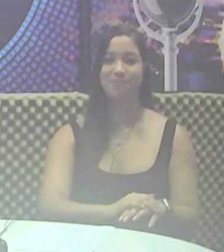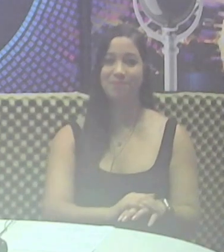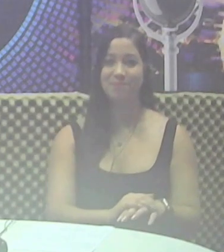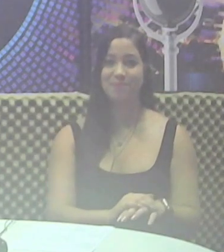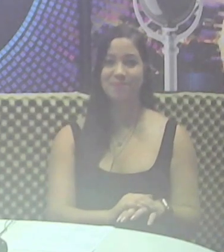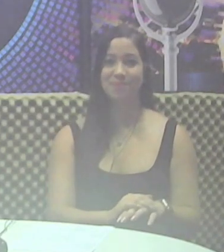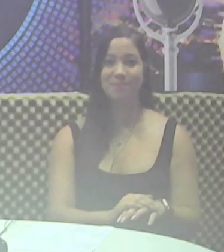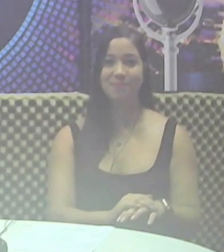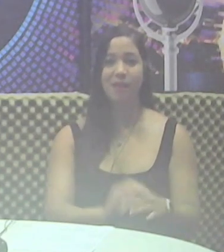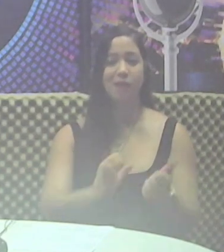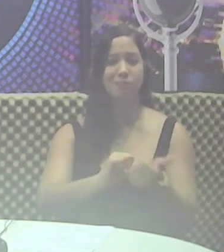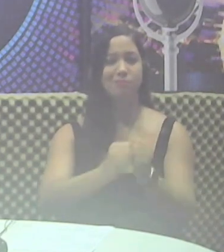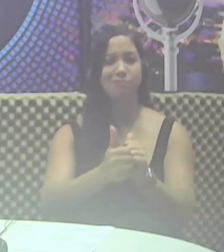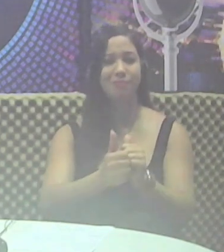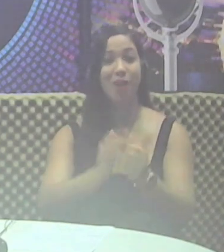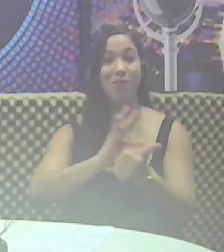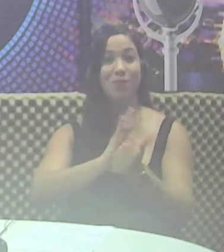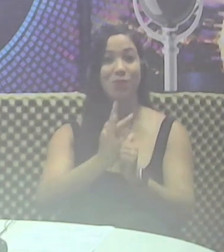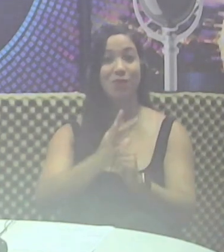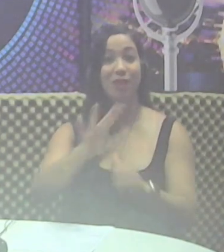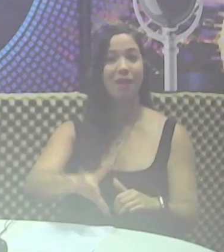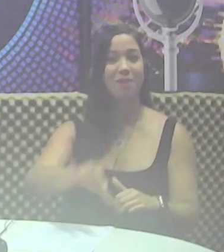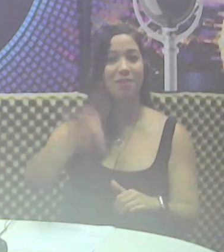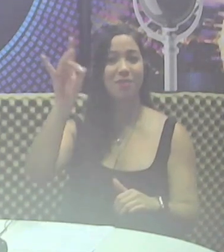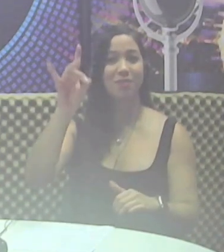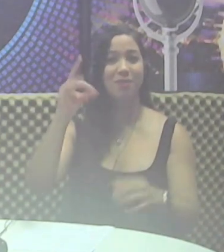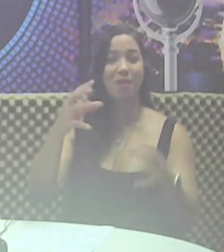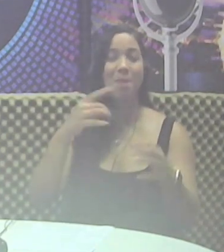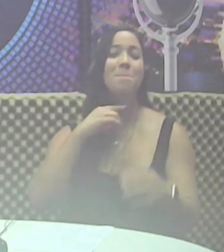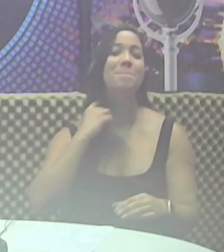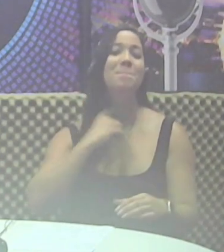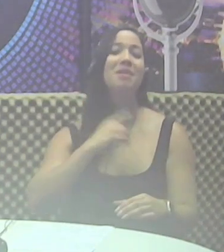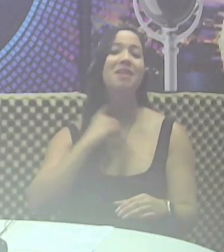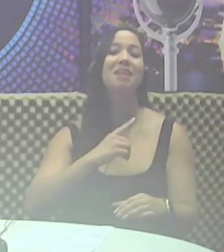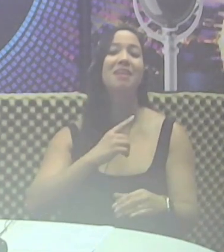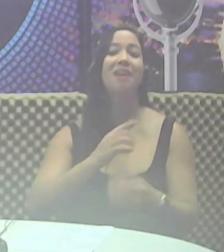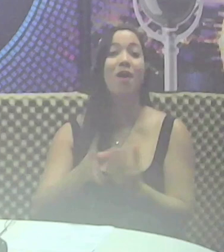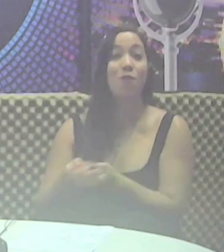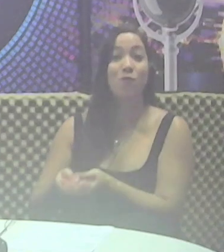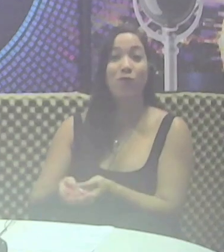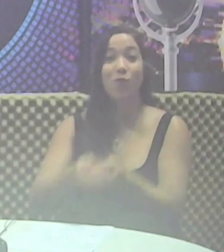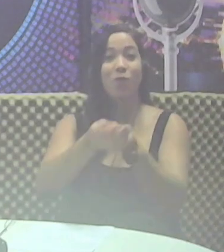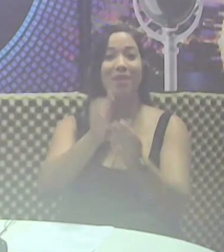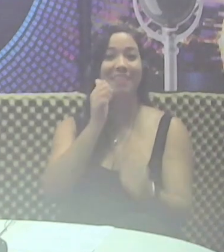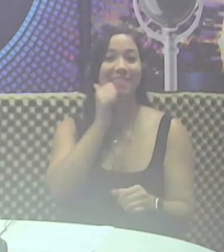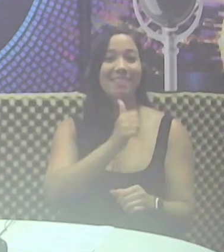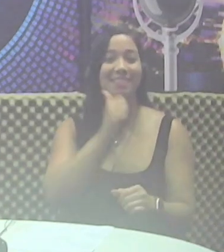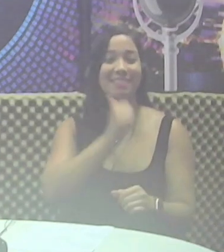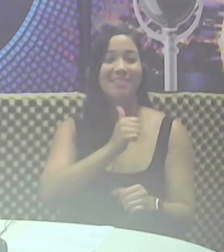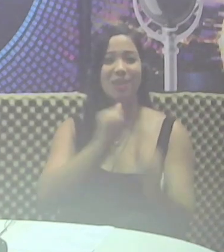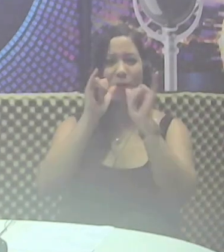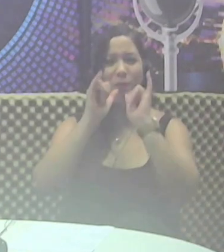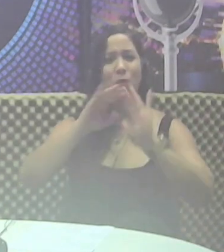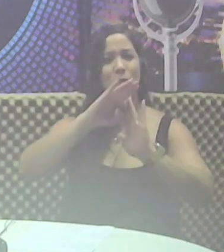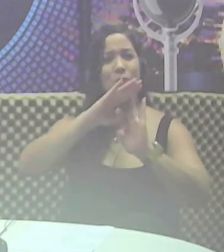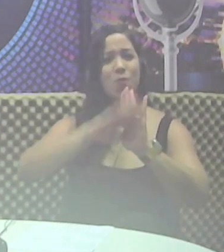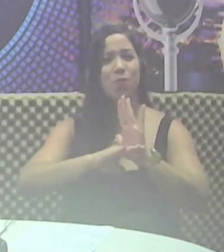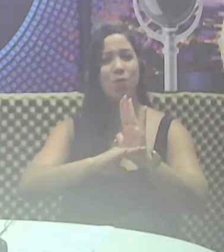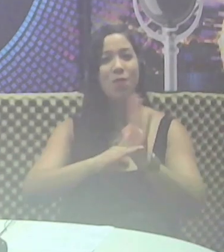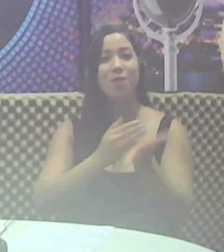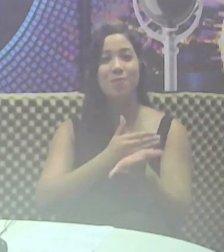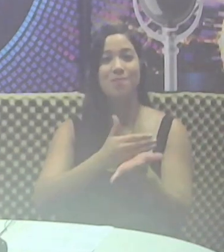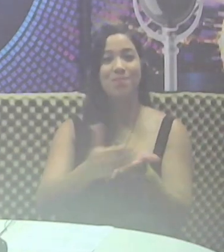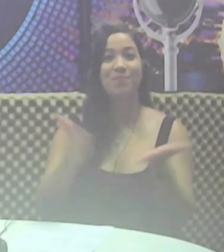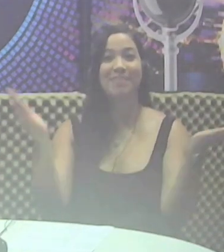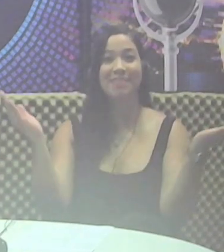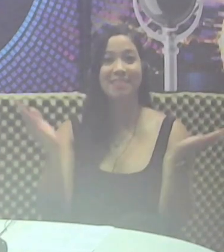A atleta da Futel é convocada para a seleção mineira de vôlei feminino. Essas e outras notícias a